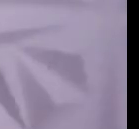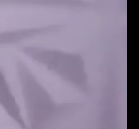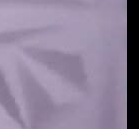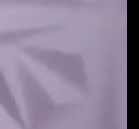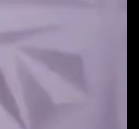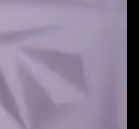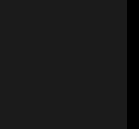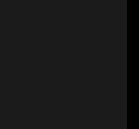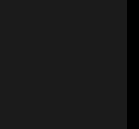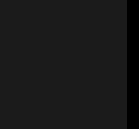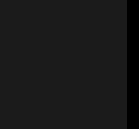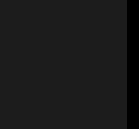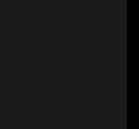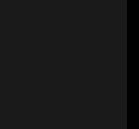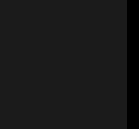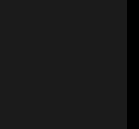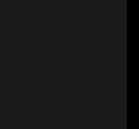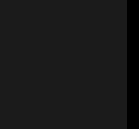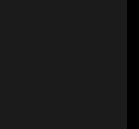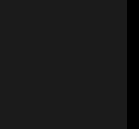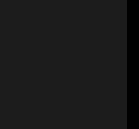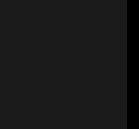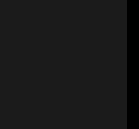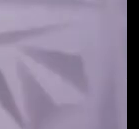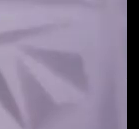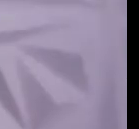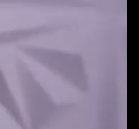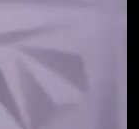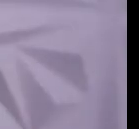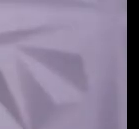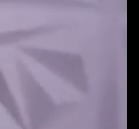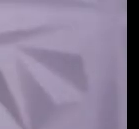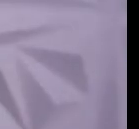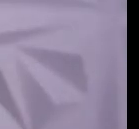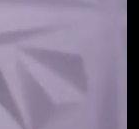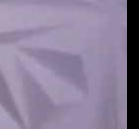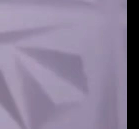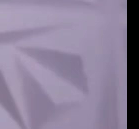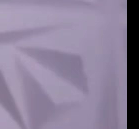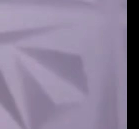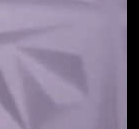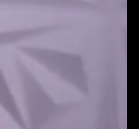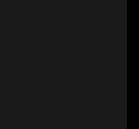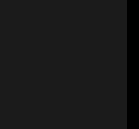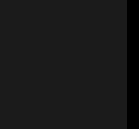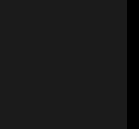lugares también, que nos cuenten cómo lo hicieron para ganar prácticamente. Adelante, por favor.